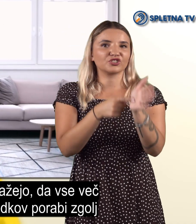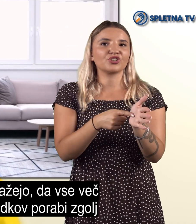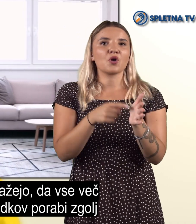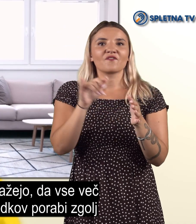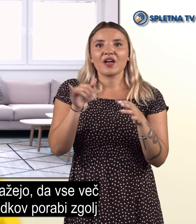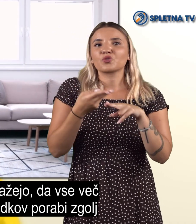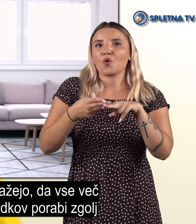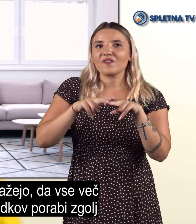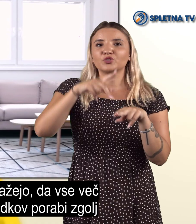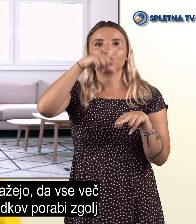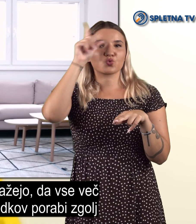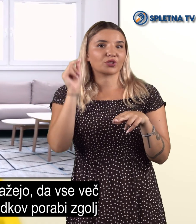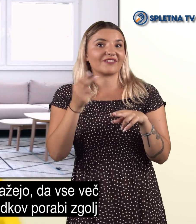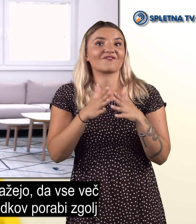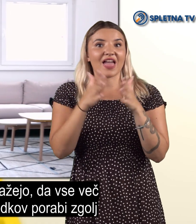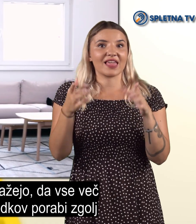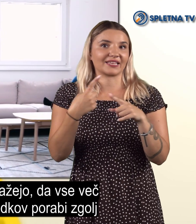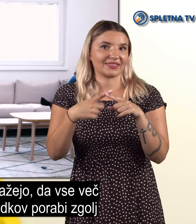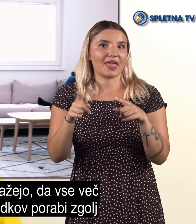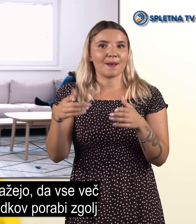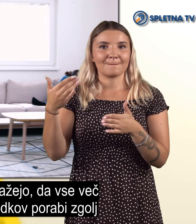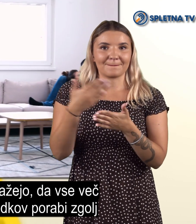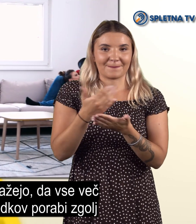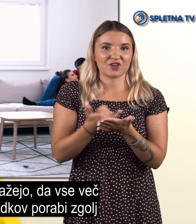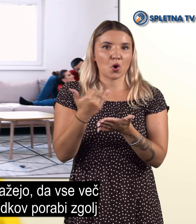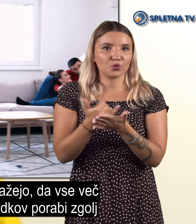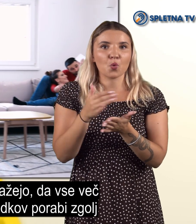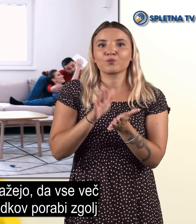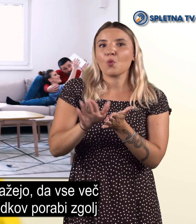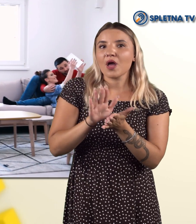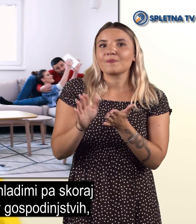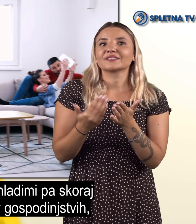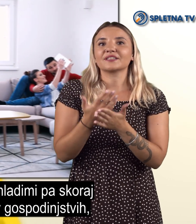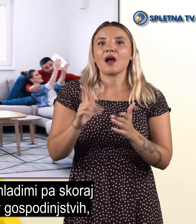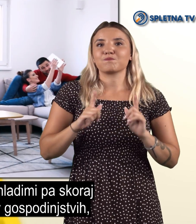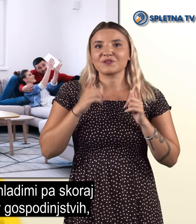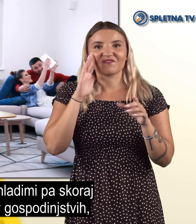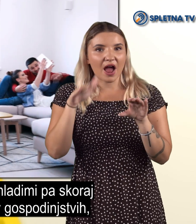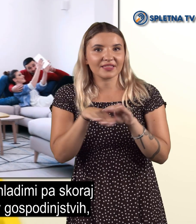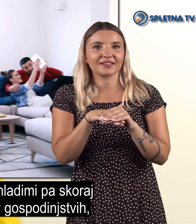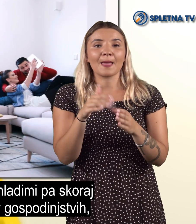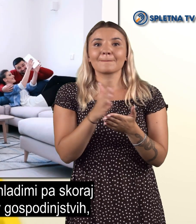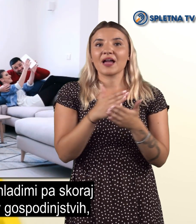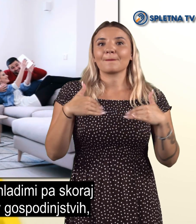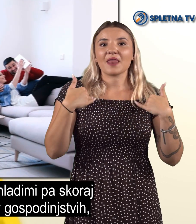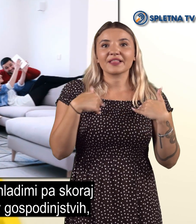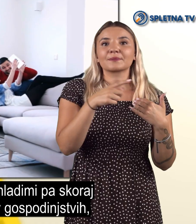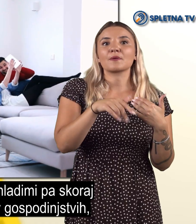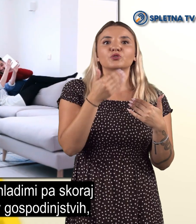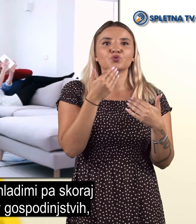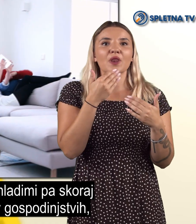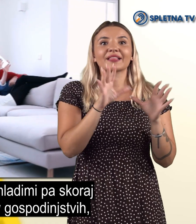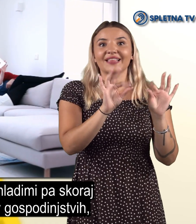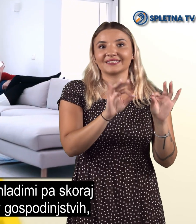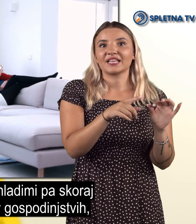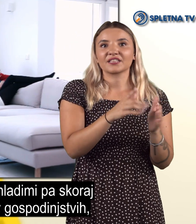Evropski podatki kažejo, da vse več ljudi velik del prihodkov porabi zgolj za bivanje. Med mladimi pa skoraj